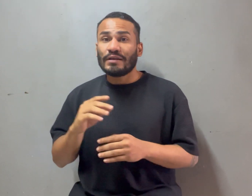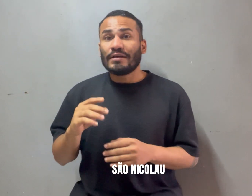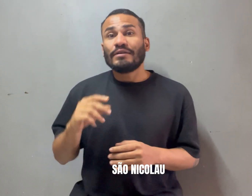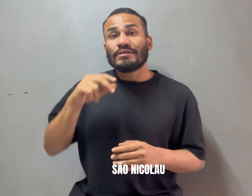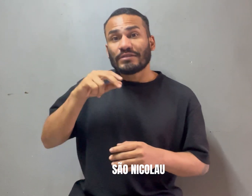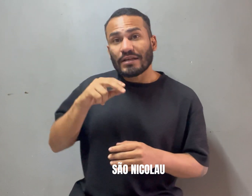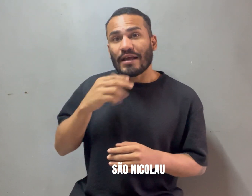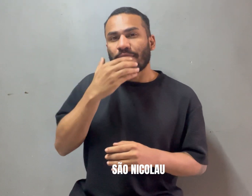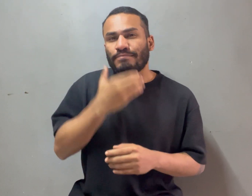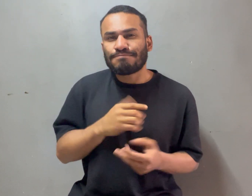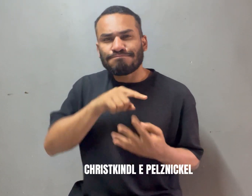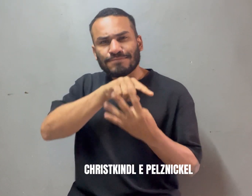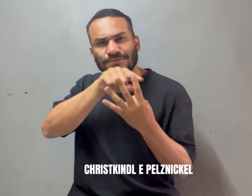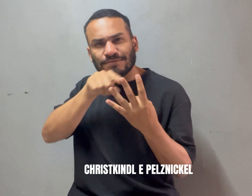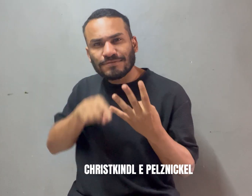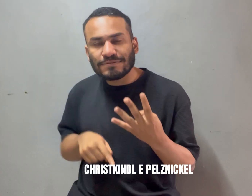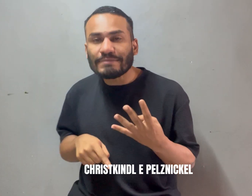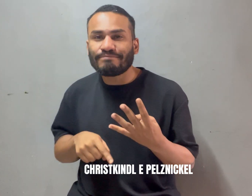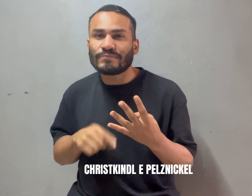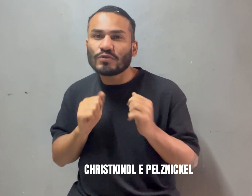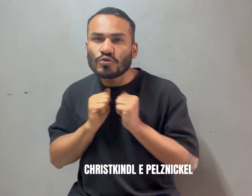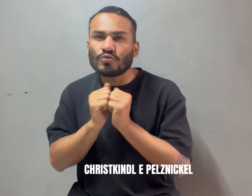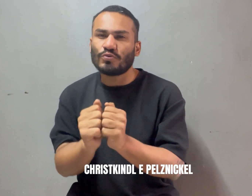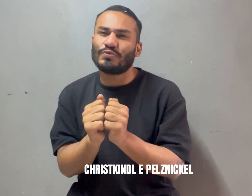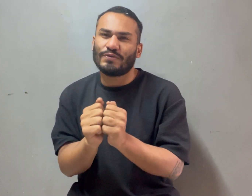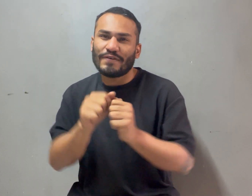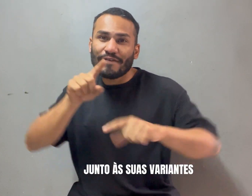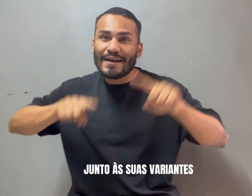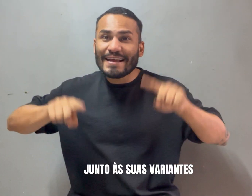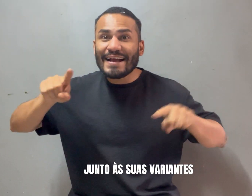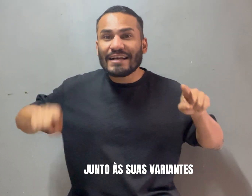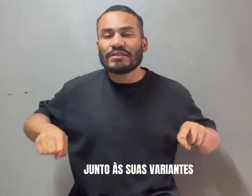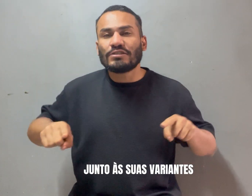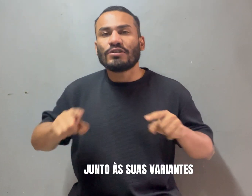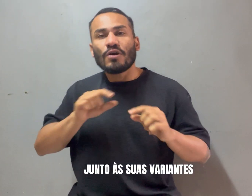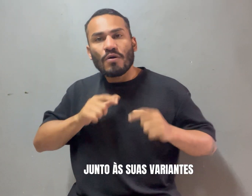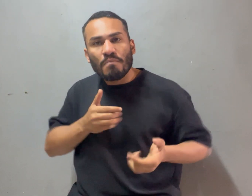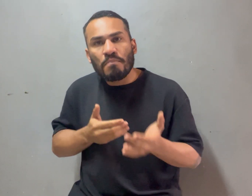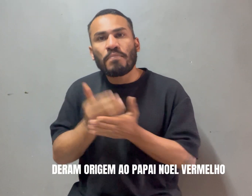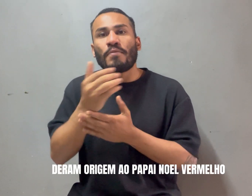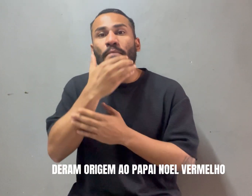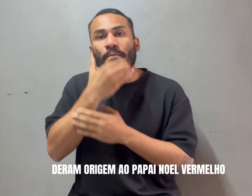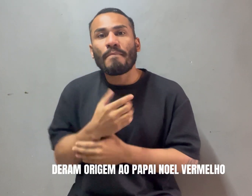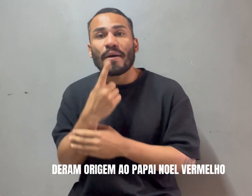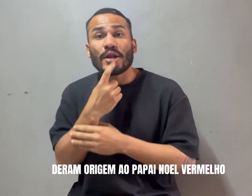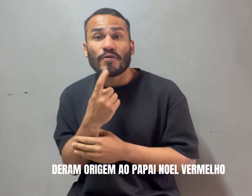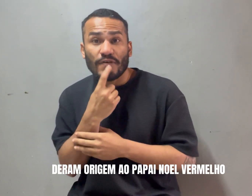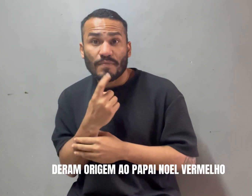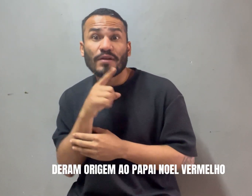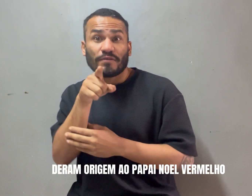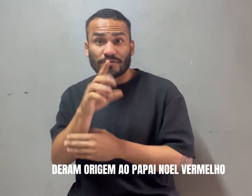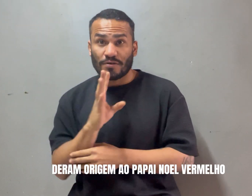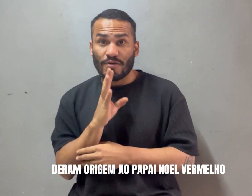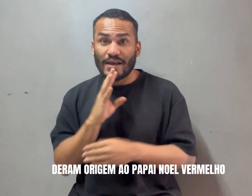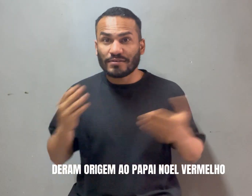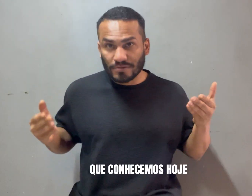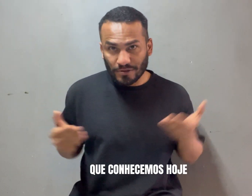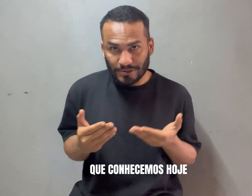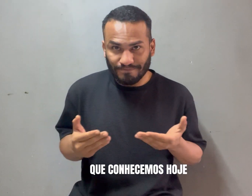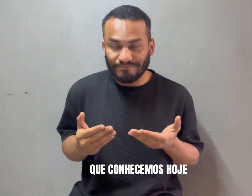São Nicolau, Christkindl e Pelsnickel, junto às suas variantes, deram origem ao Papai Noel Vermelho que conhecemos